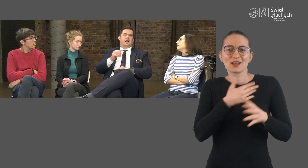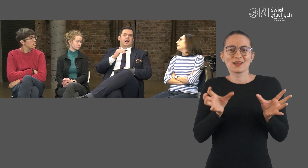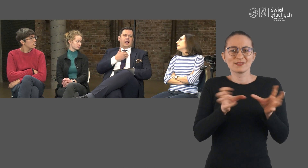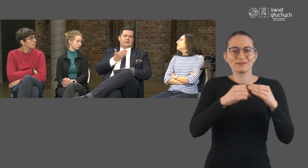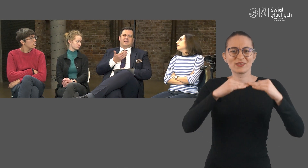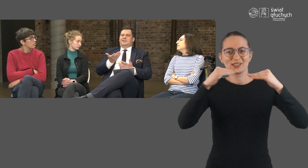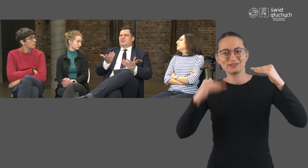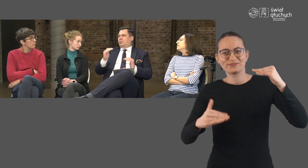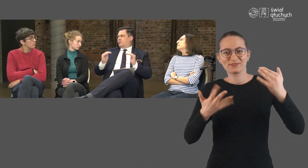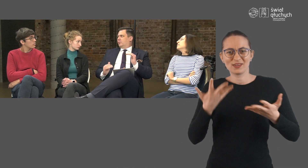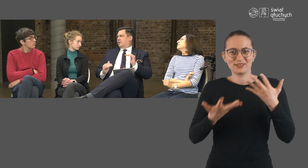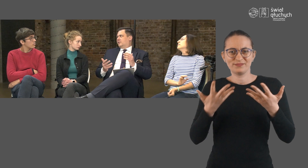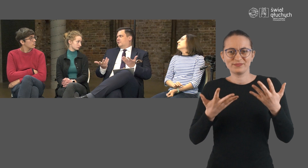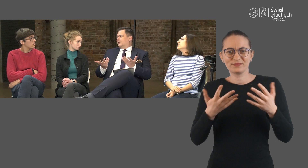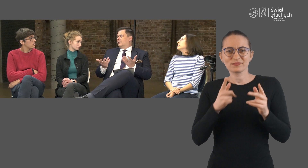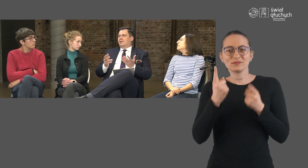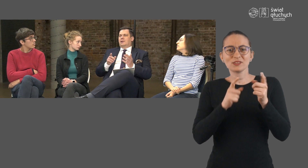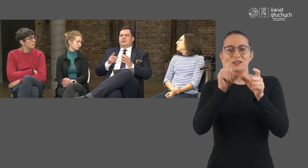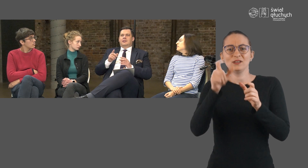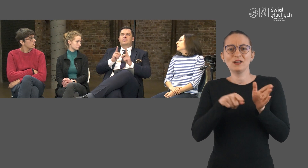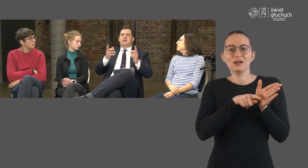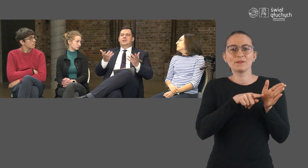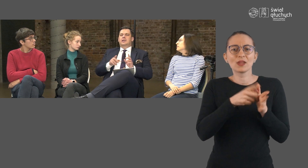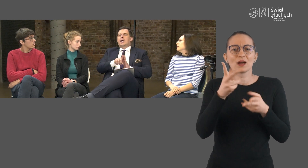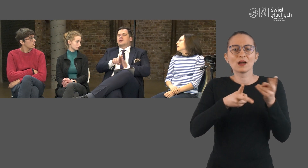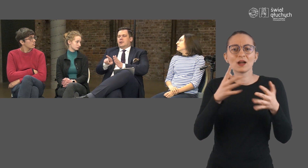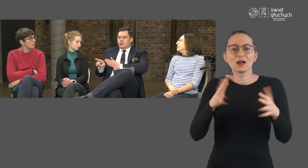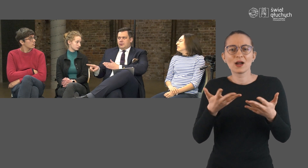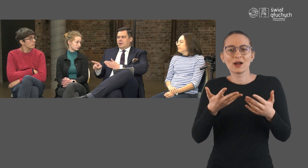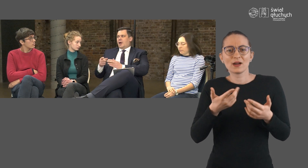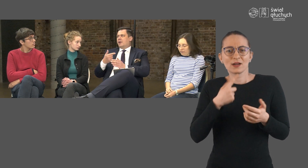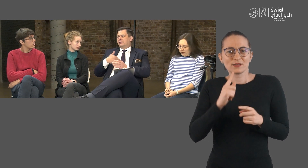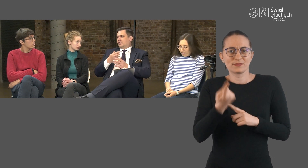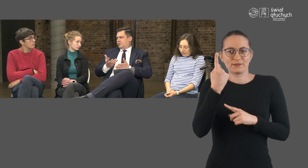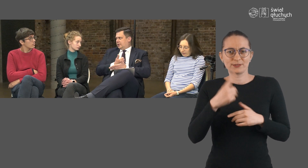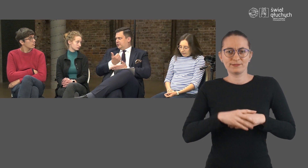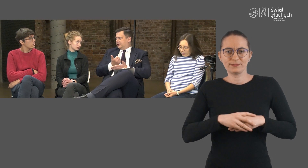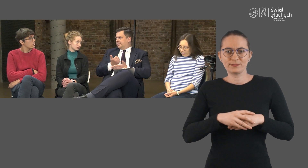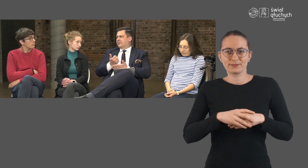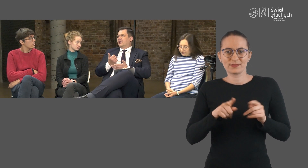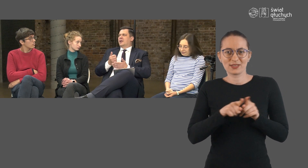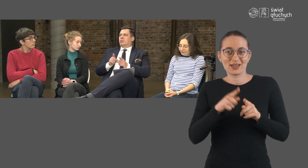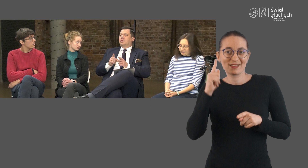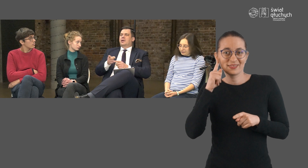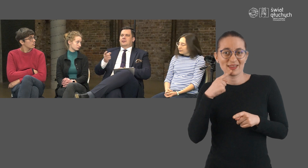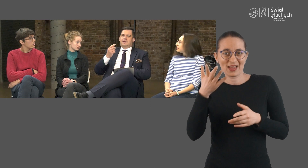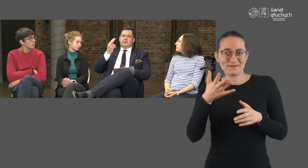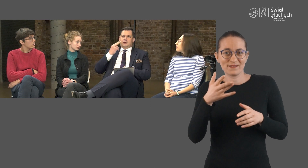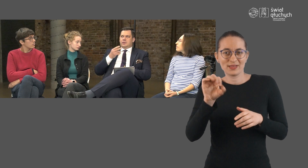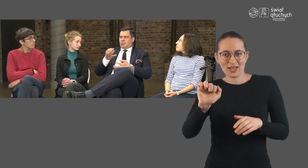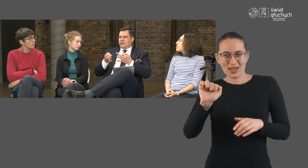integracyjna klasa, to poziom był taki, że nauczyciele chcieli dla każdego, a wy nie korzystaliście, nie? Podobnie